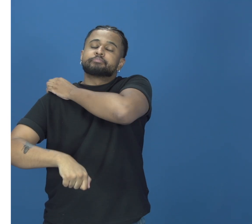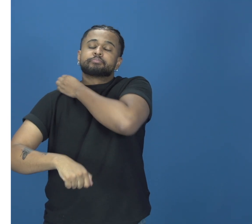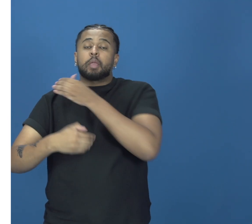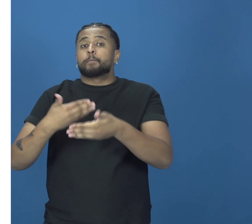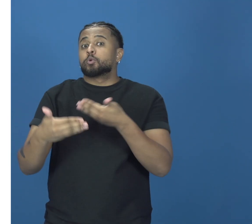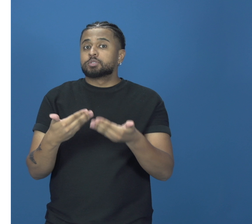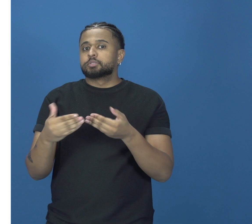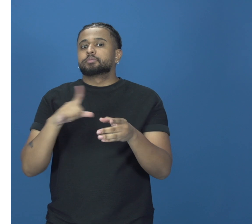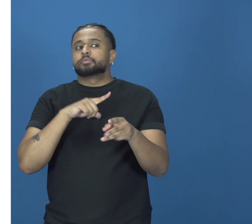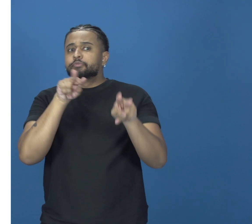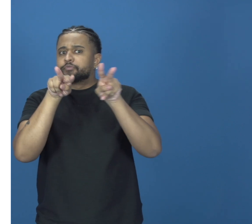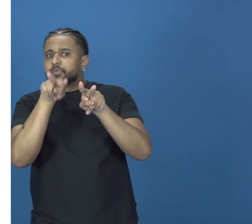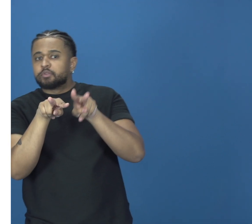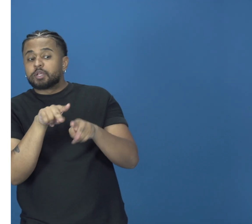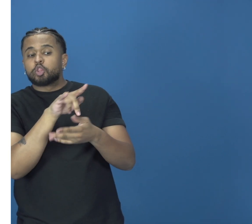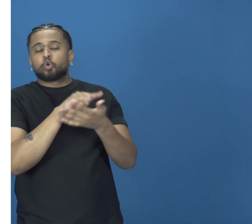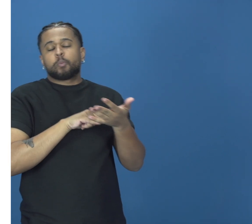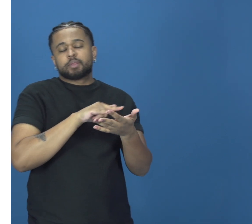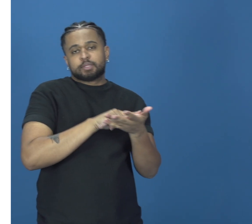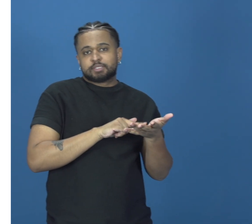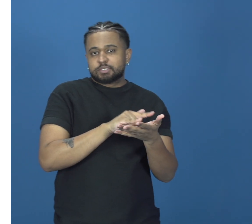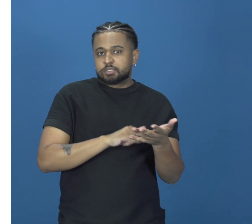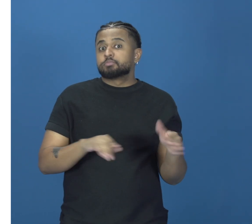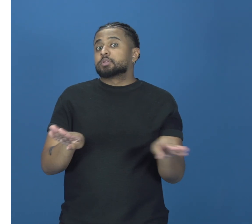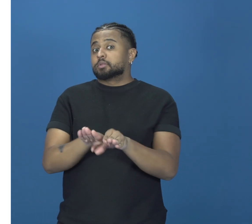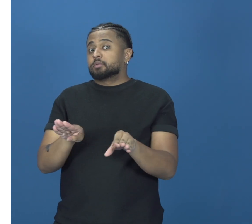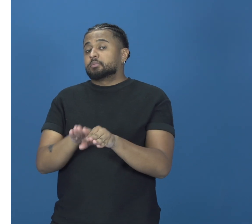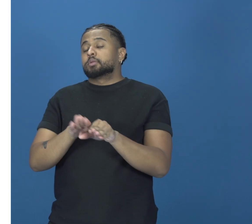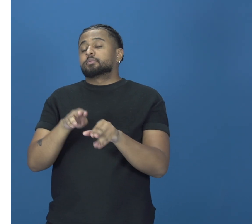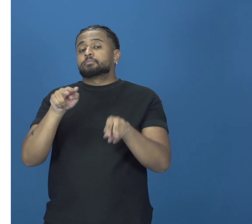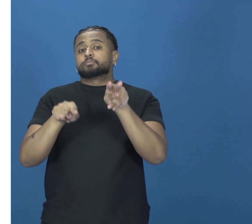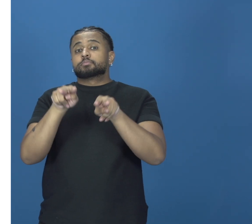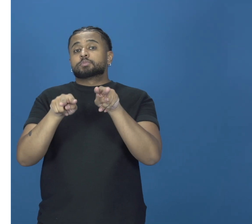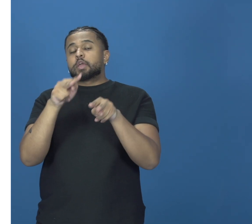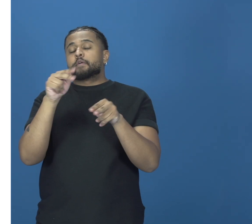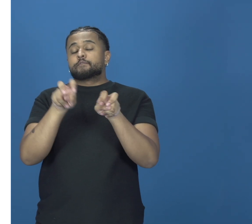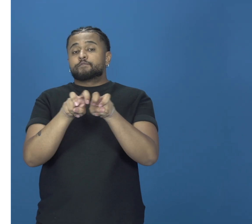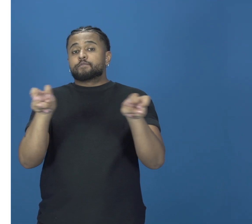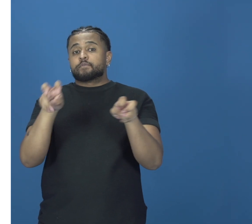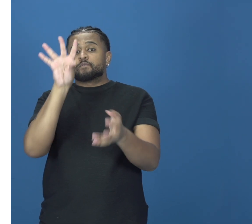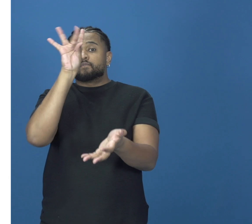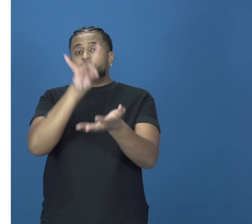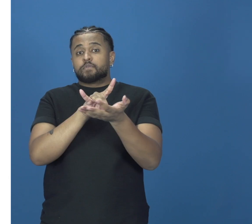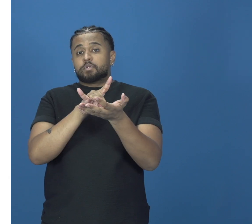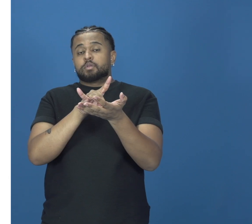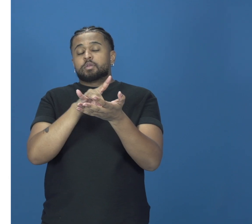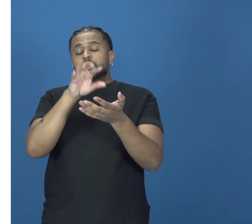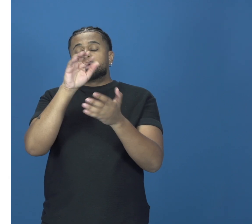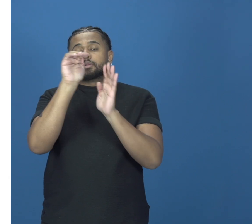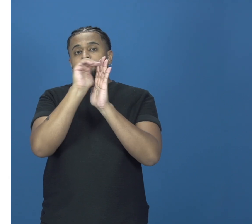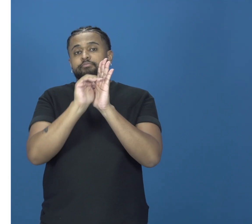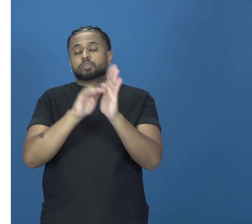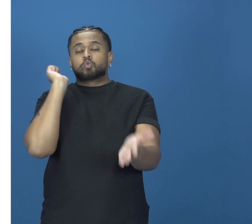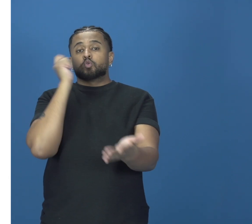a procedimentos para verificação de documentação, bem como procedimentos de verificação e validação dos